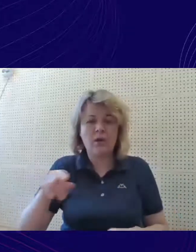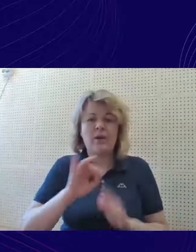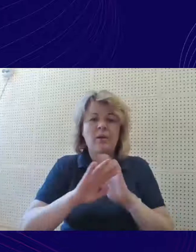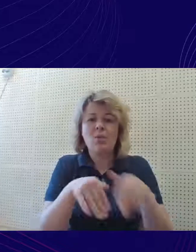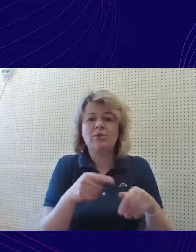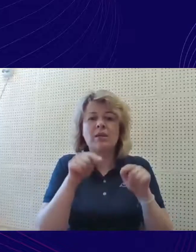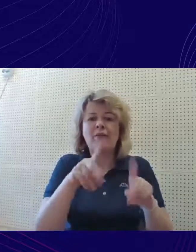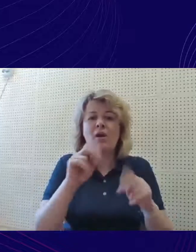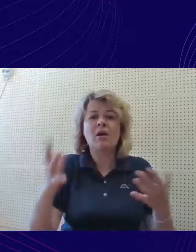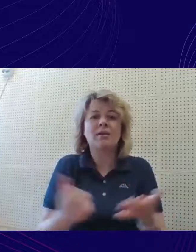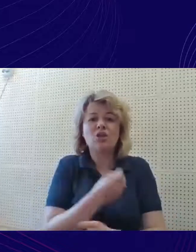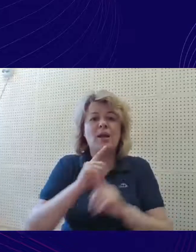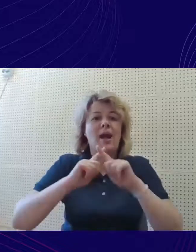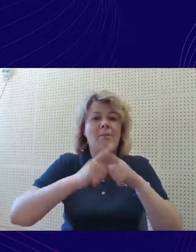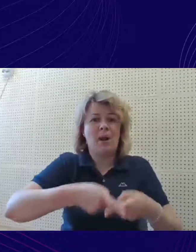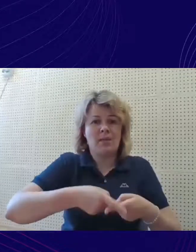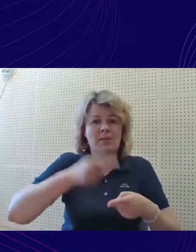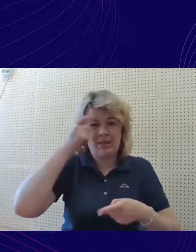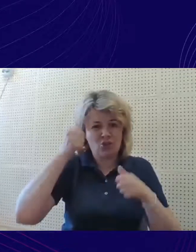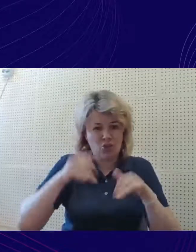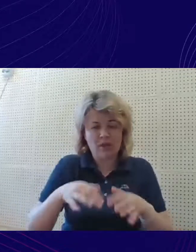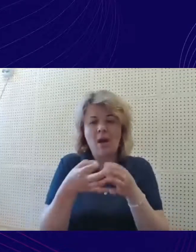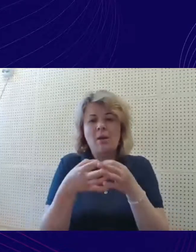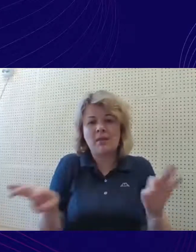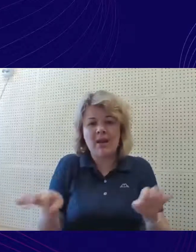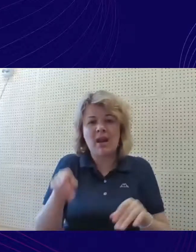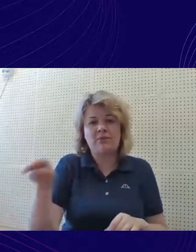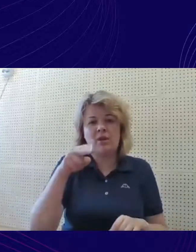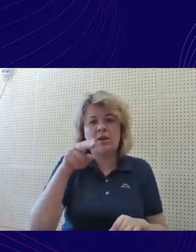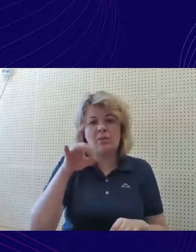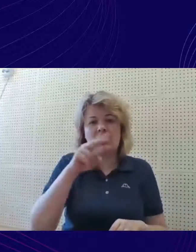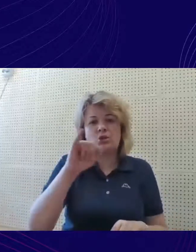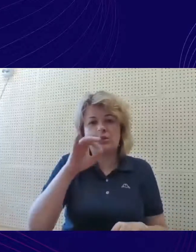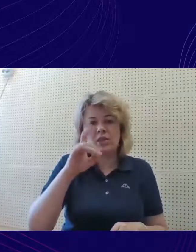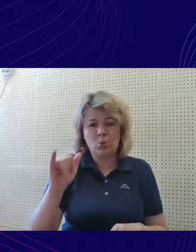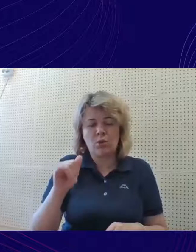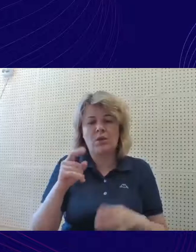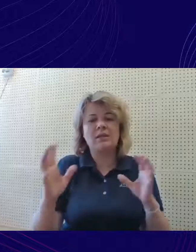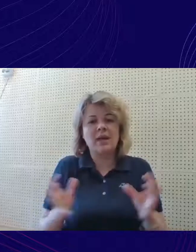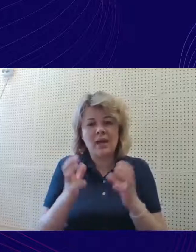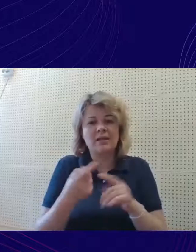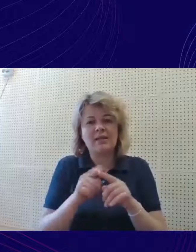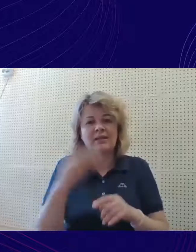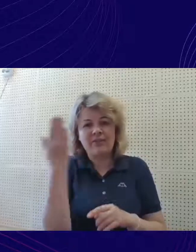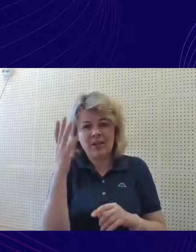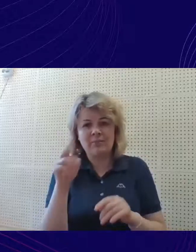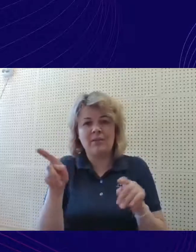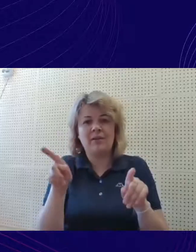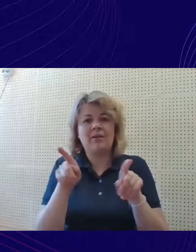компромиссное решение, позволявшее продюсеру сохранить этот фильм в том варианте, который